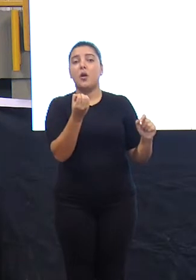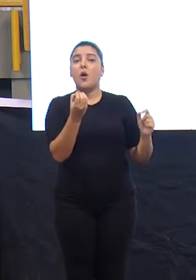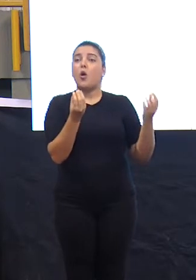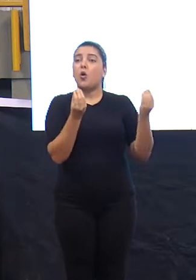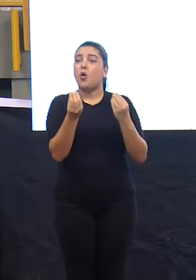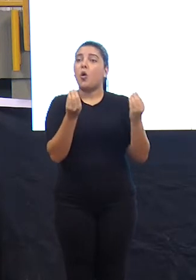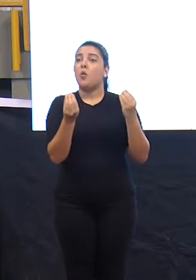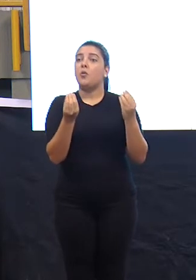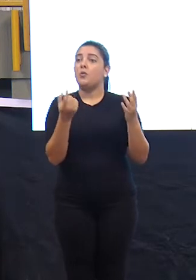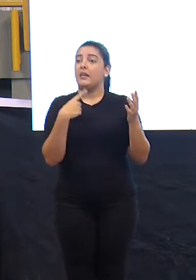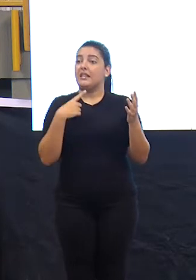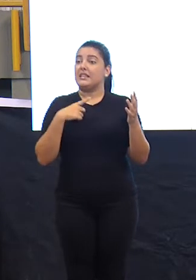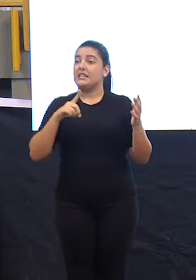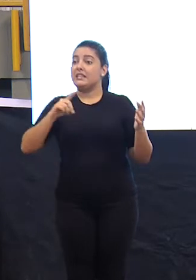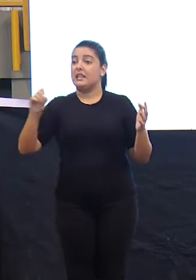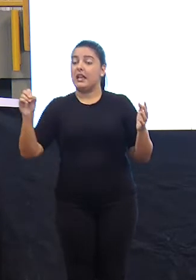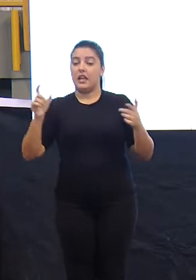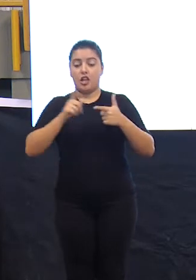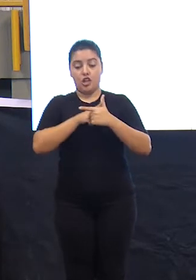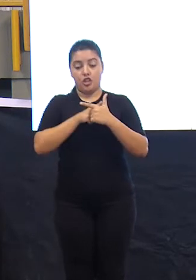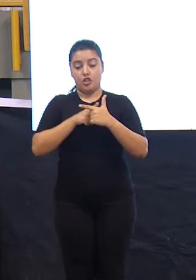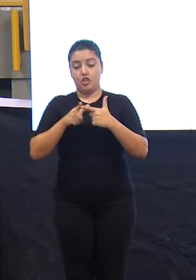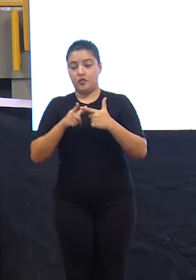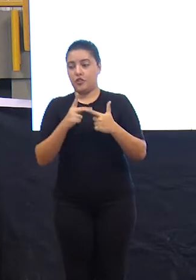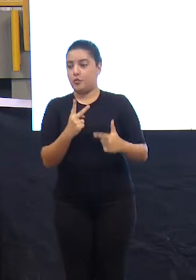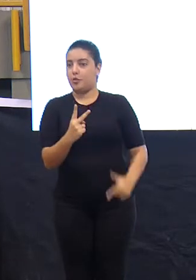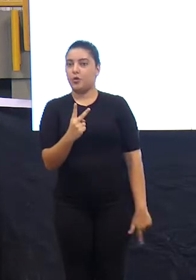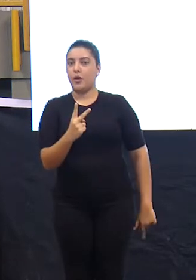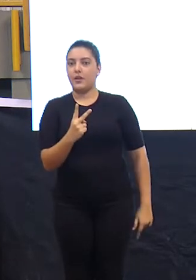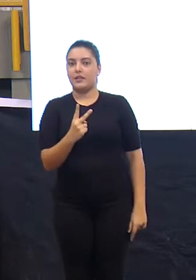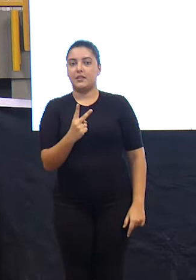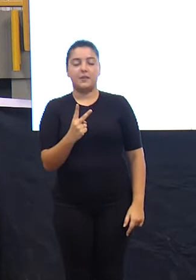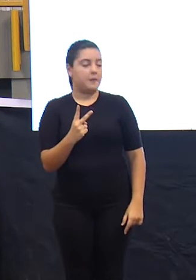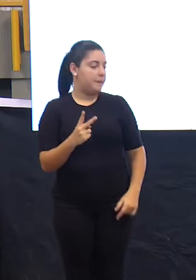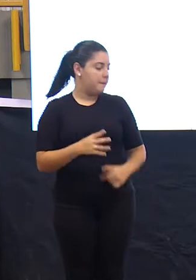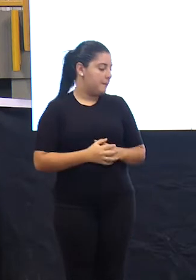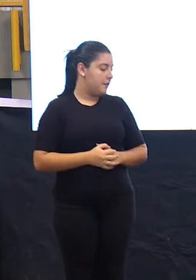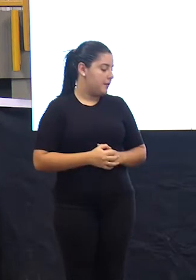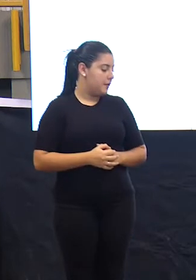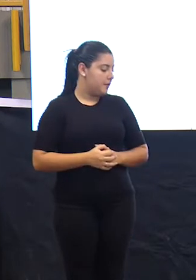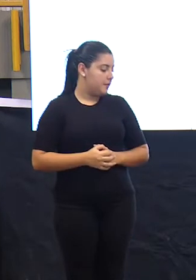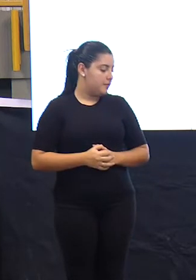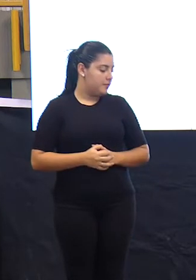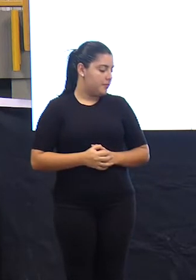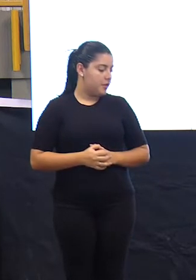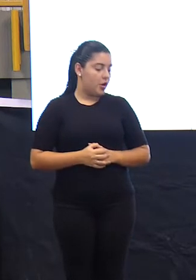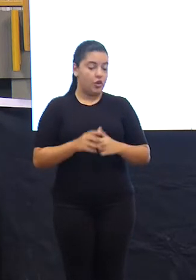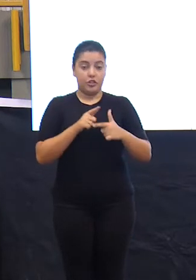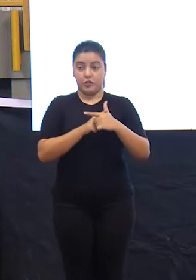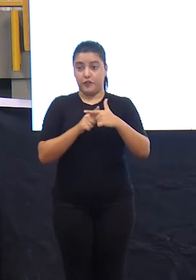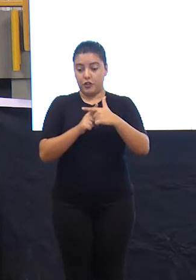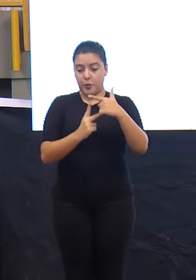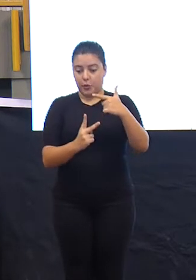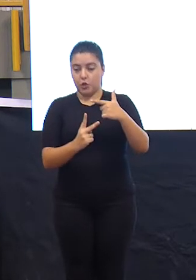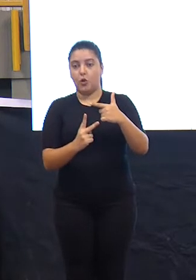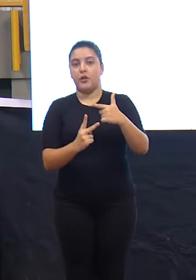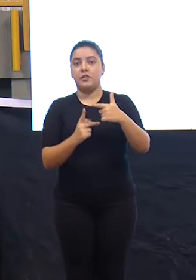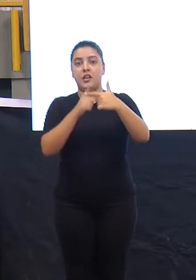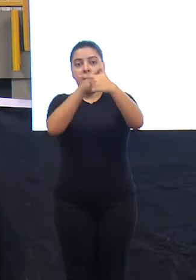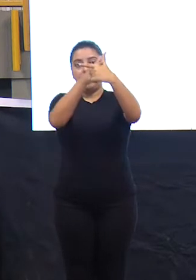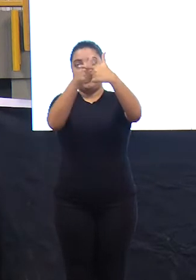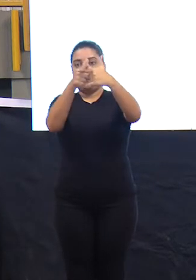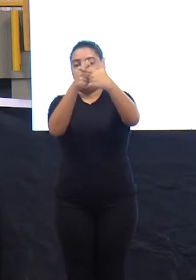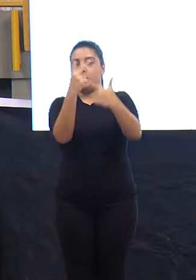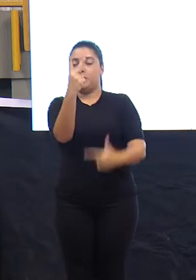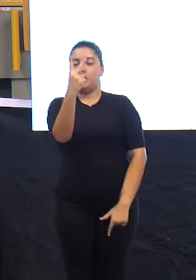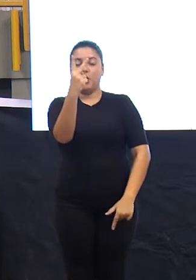100? Divide por 2. Só que eu começo dividindo por 2 embaixo e dividindo por 2 em